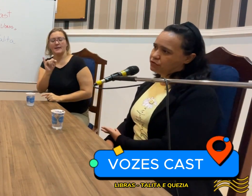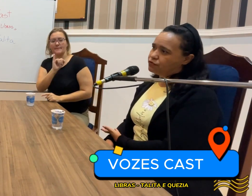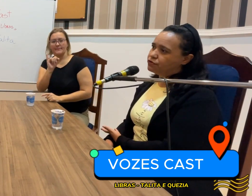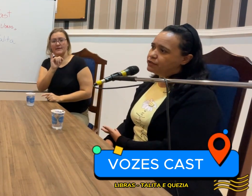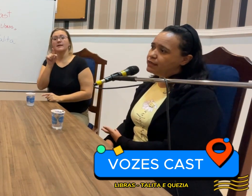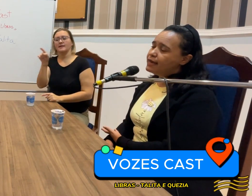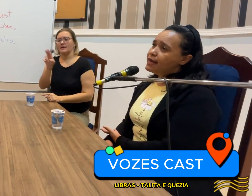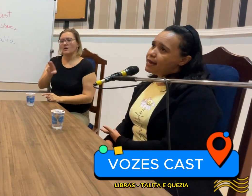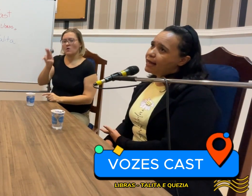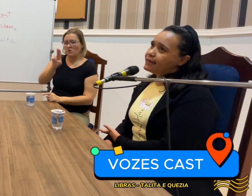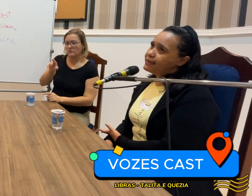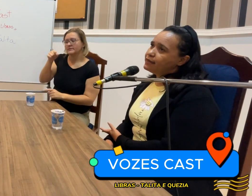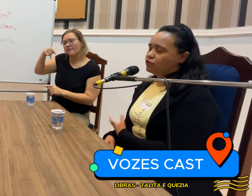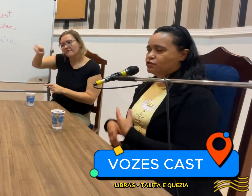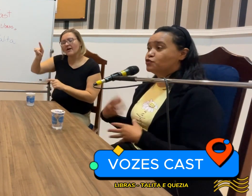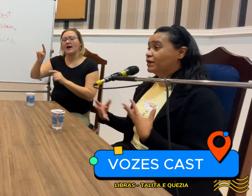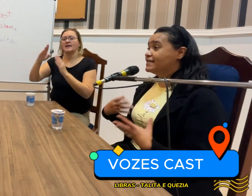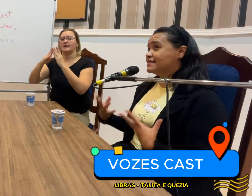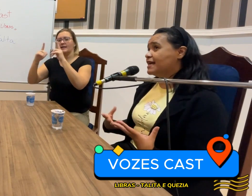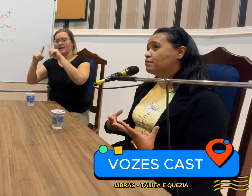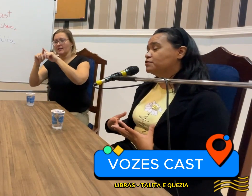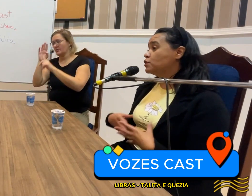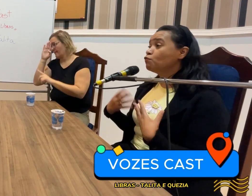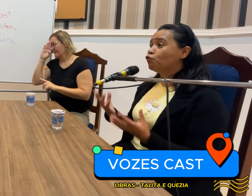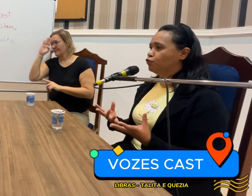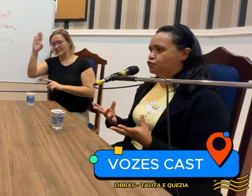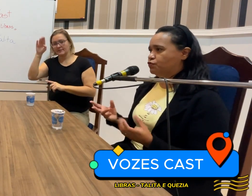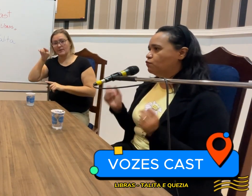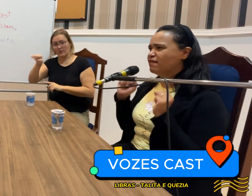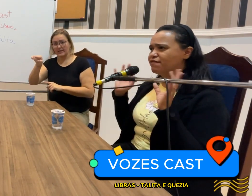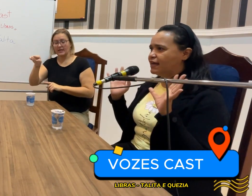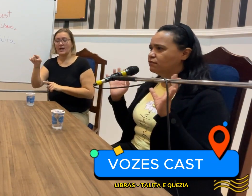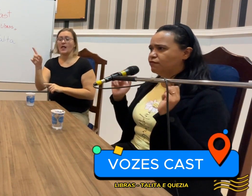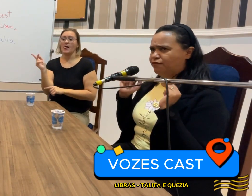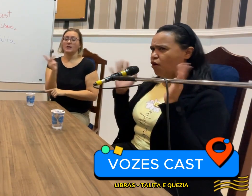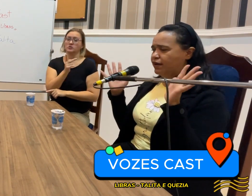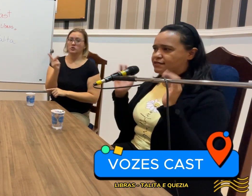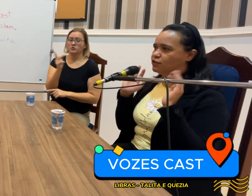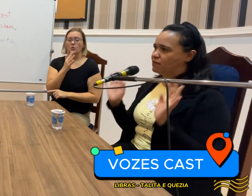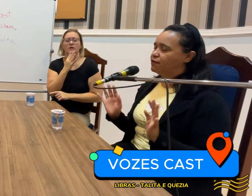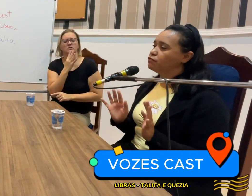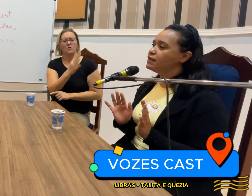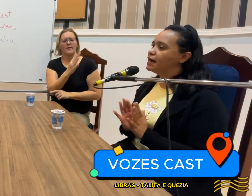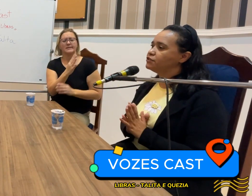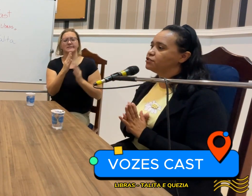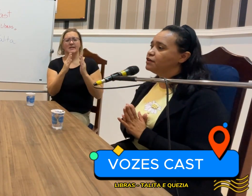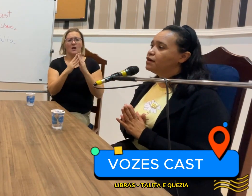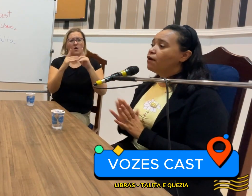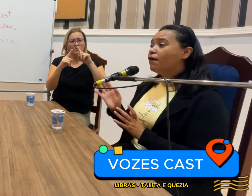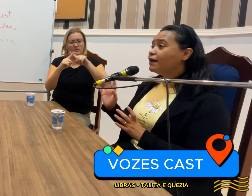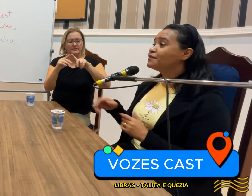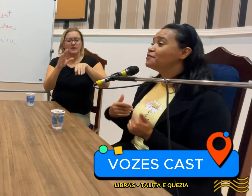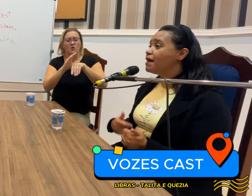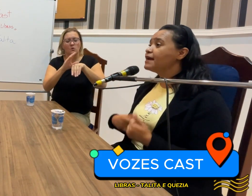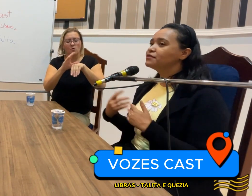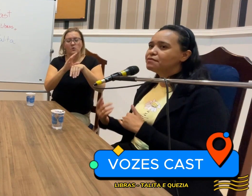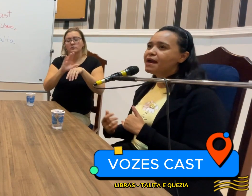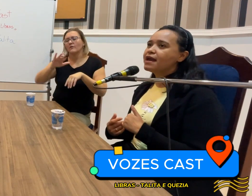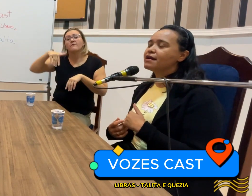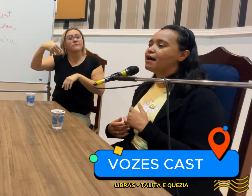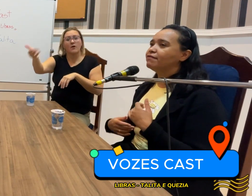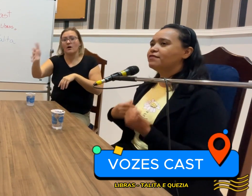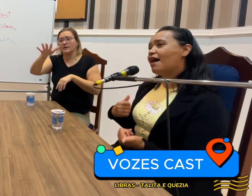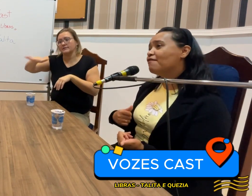do setor, aí nós nos conhecemos em um curso, em um evento fora, assim, numa faculdade. Oi, tudo bem?